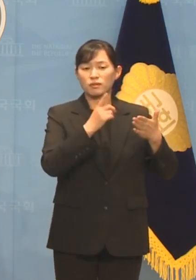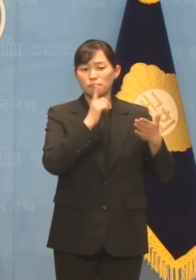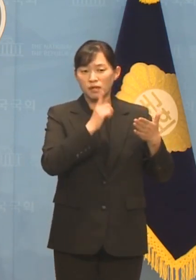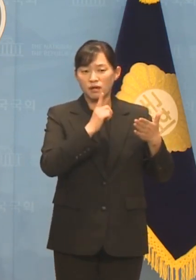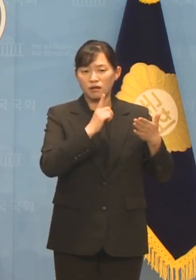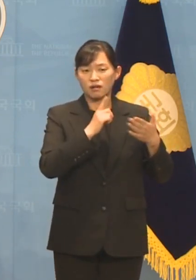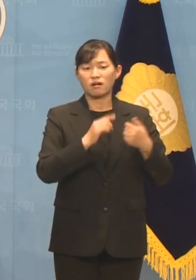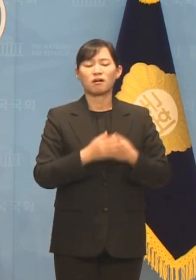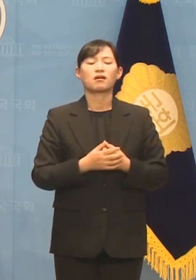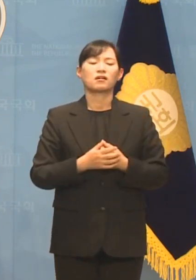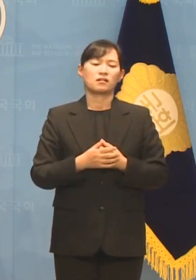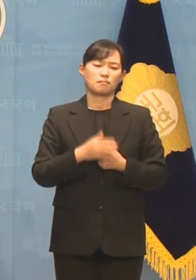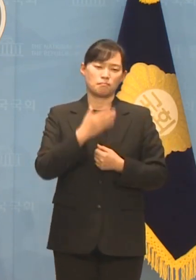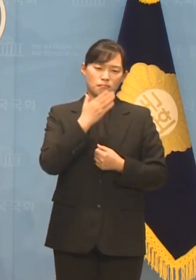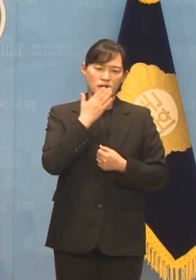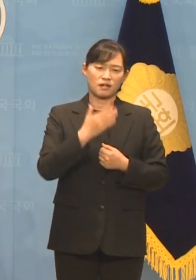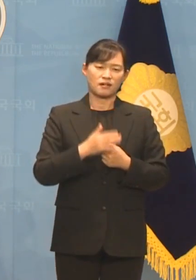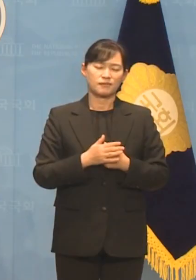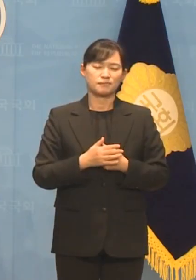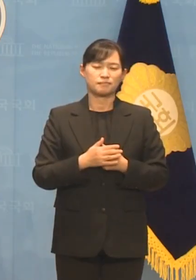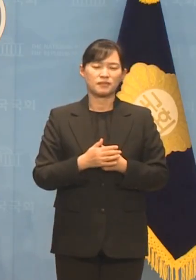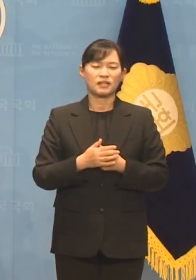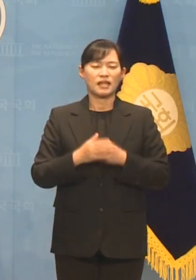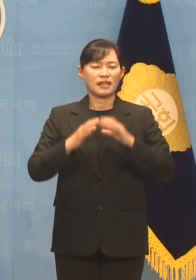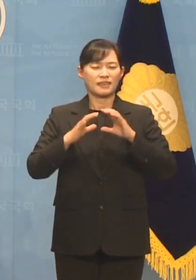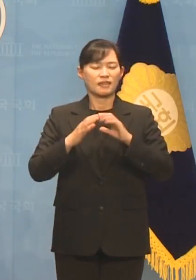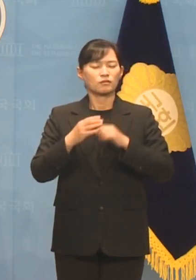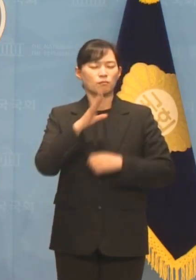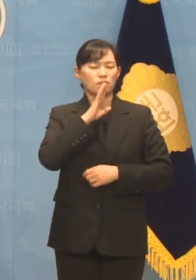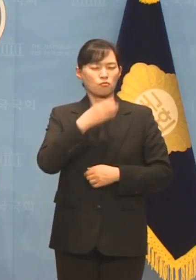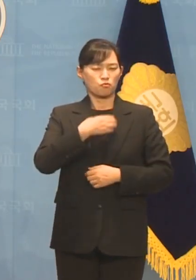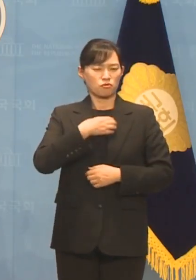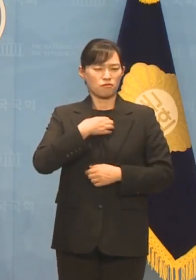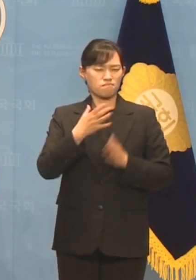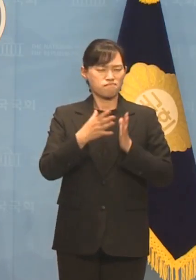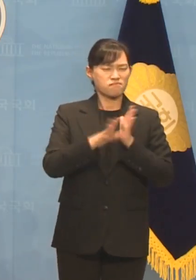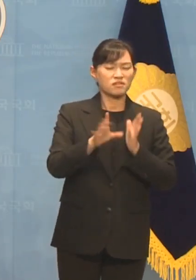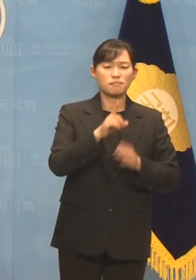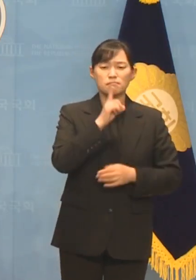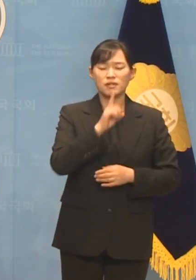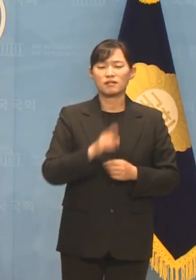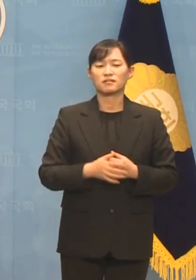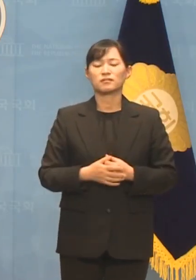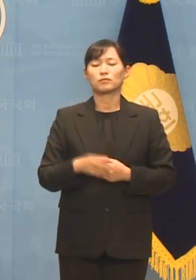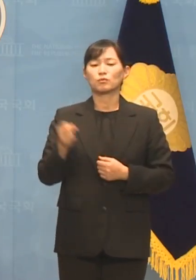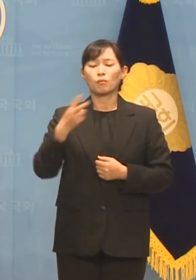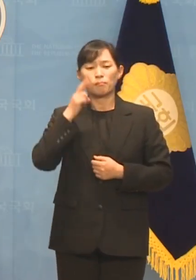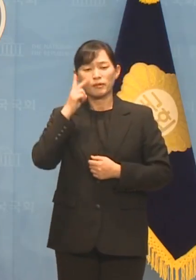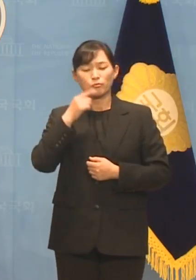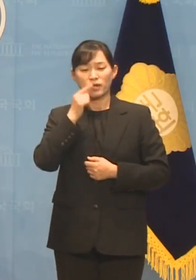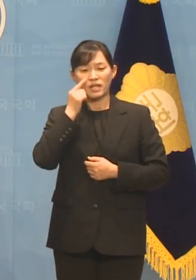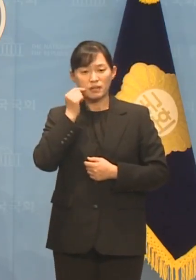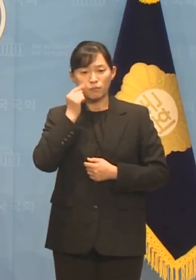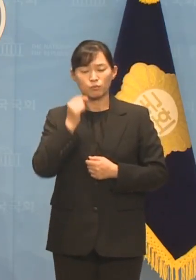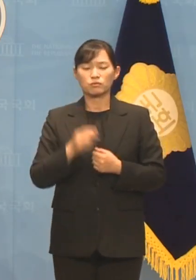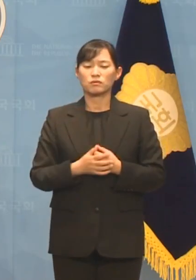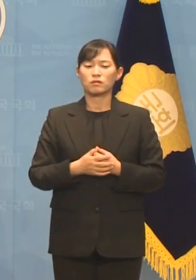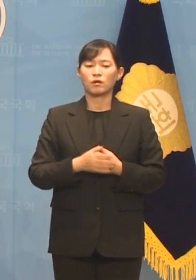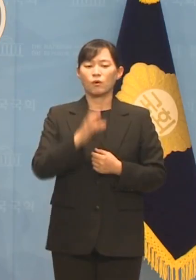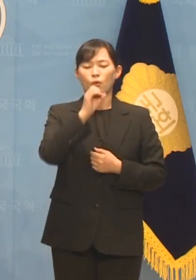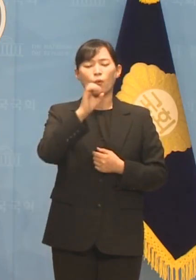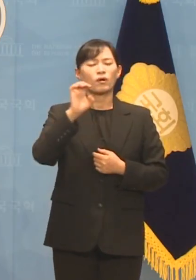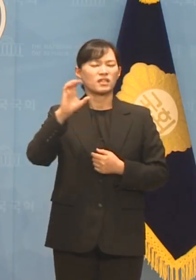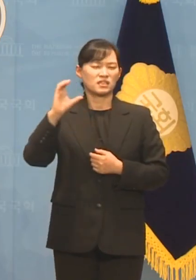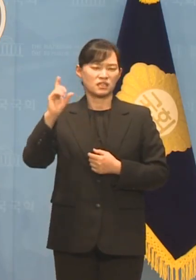식으로 해석될 여지가 있는 위험천만한 거친 발언입니다. 또한 미국과 일본은 OECD